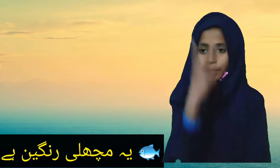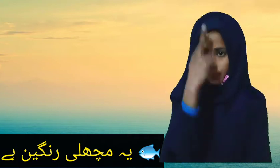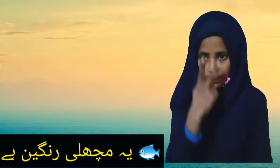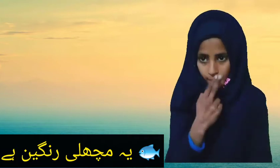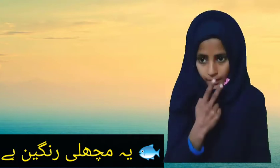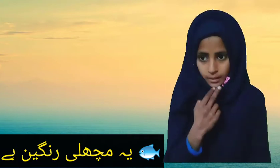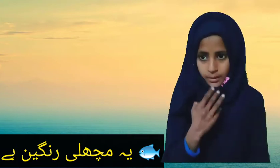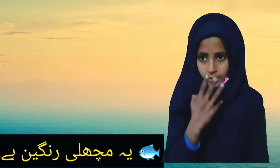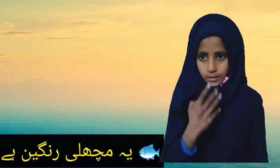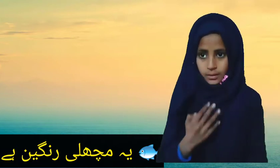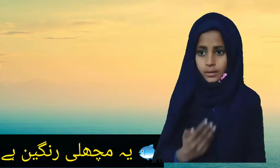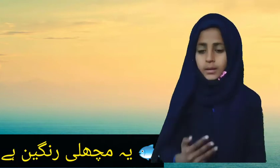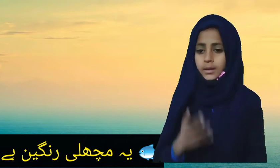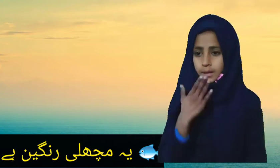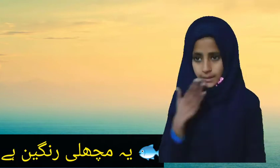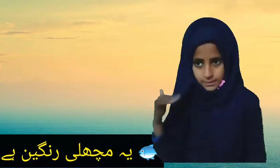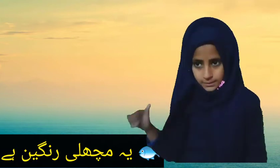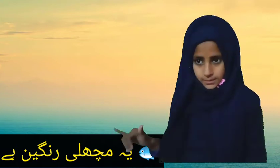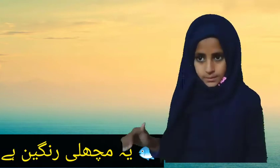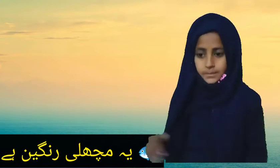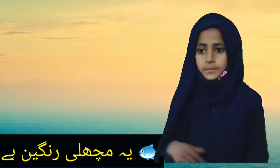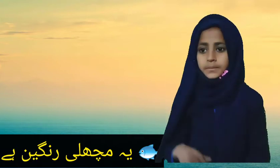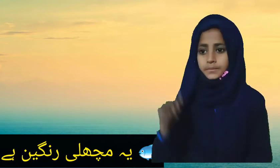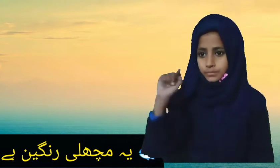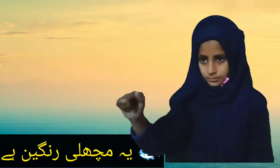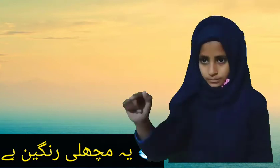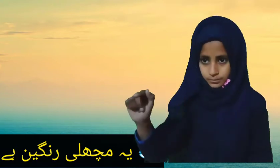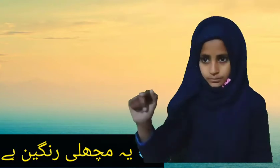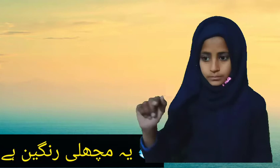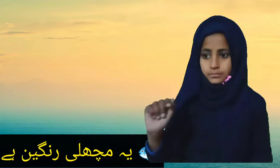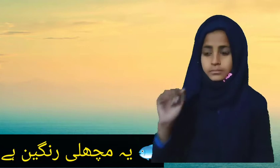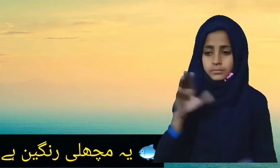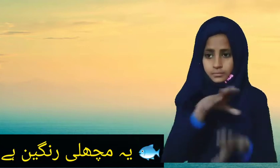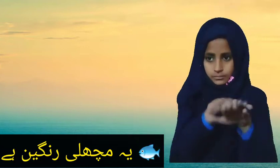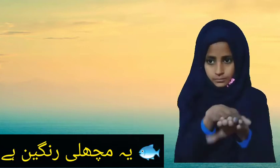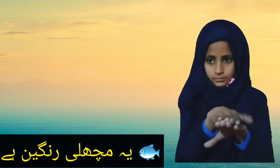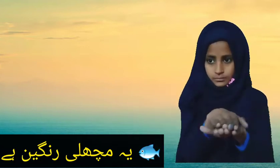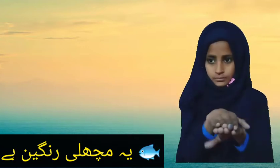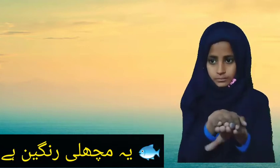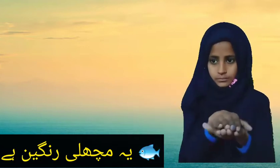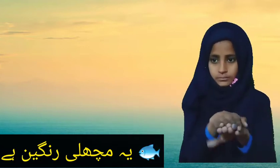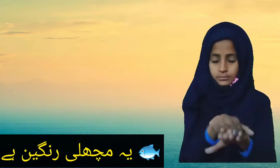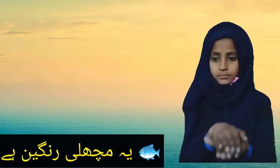रंगीन। Thank you for watching this video until it is finished. If useful to you guys, please like and share this